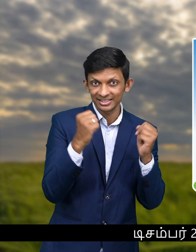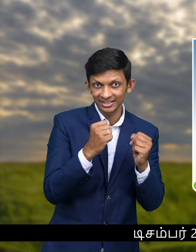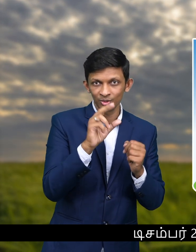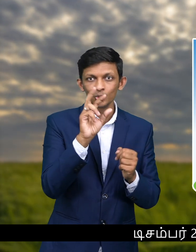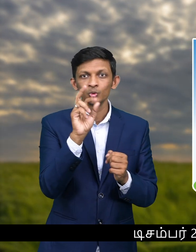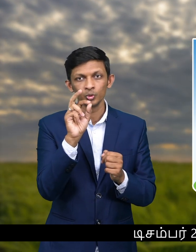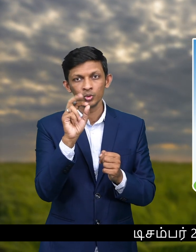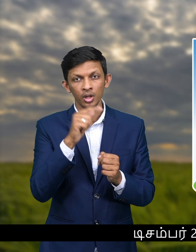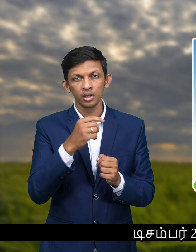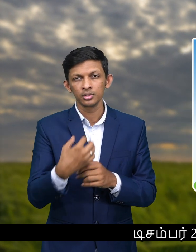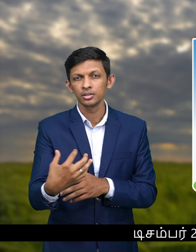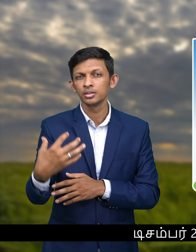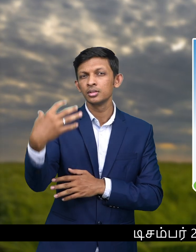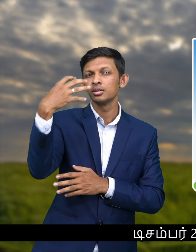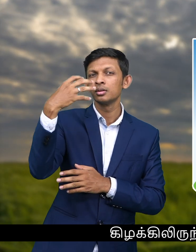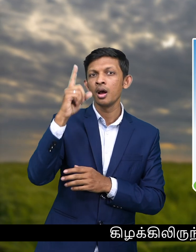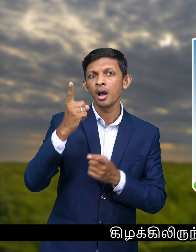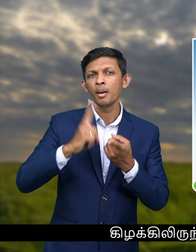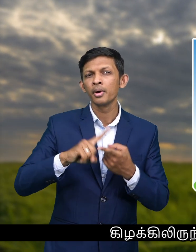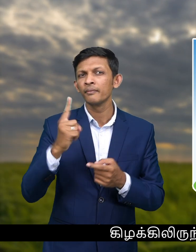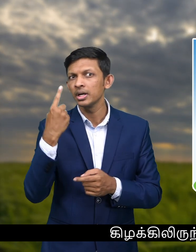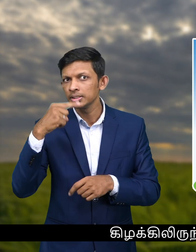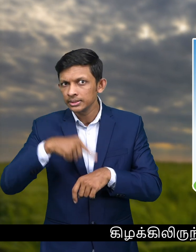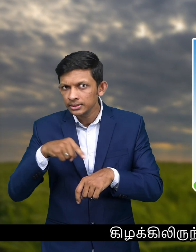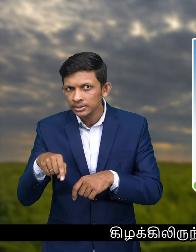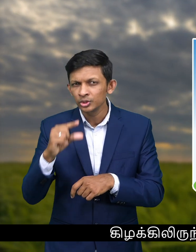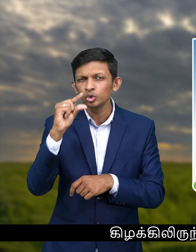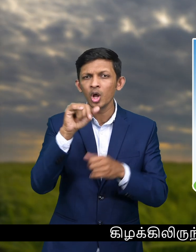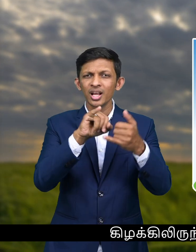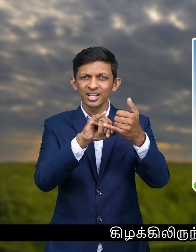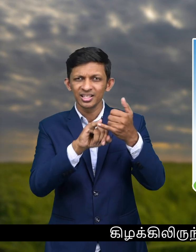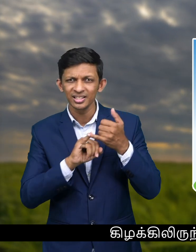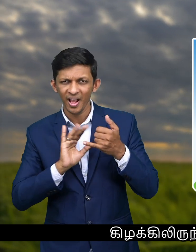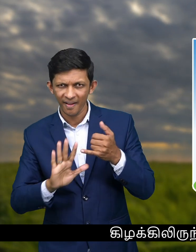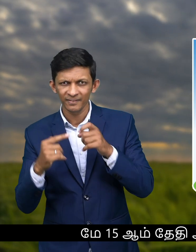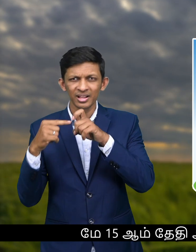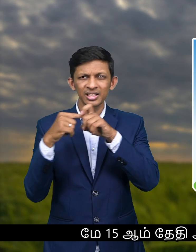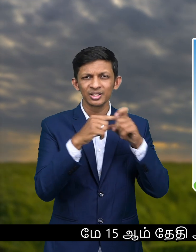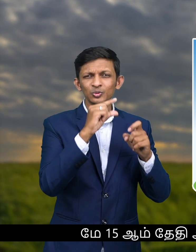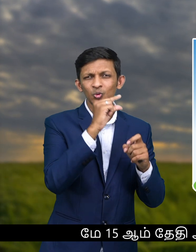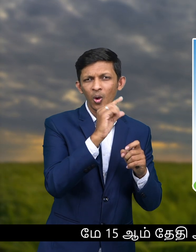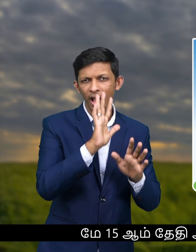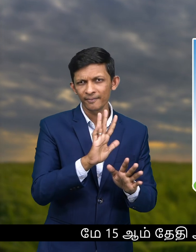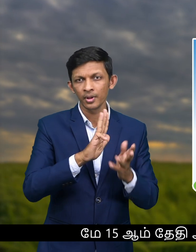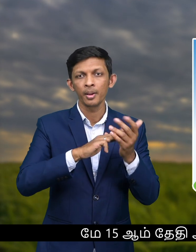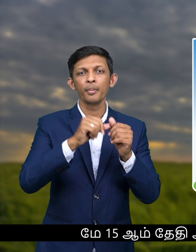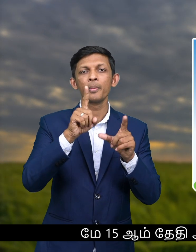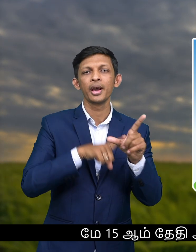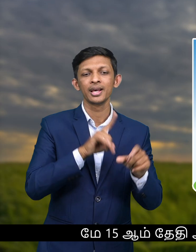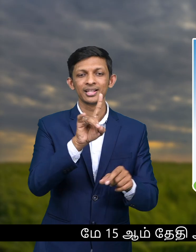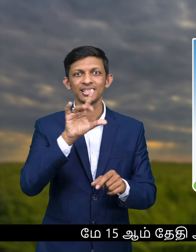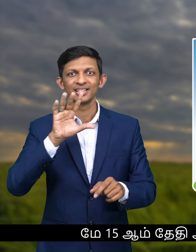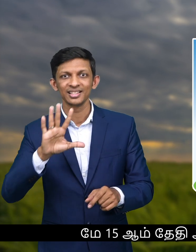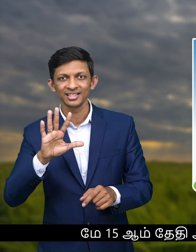டிசம்பர் 20ஆம் தேதி சூரிய உதயம் கிழக்கிலிருந்து சிறிது தெற்கே நிகழ்கிறது. மே 15ஆம் தேதி